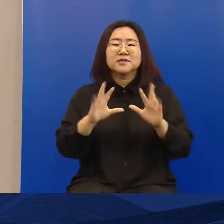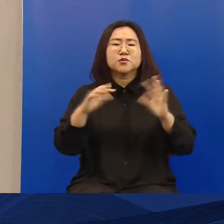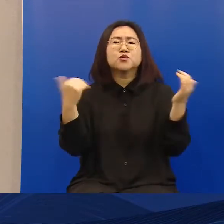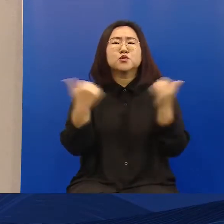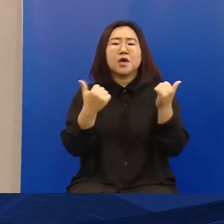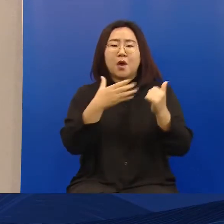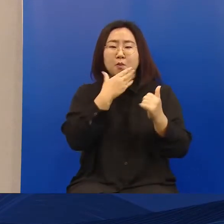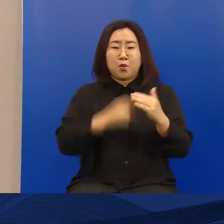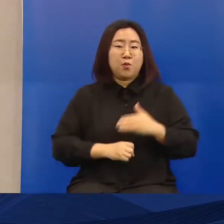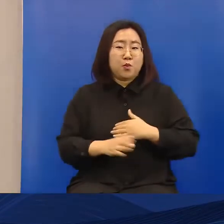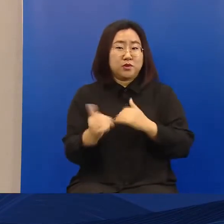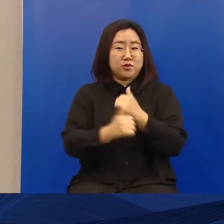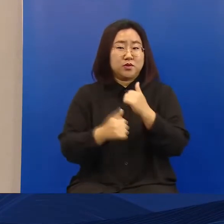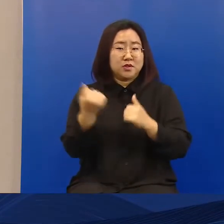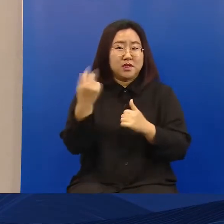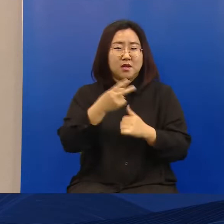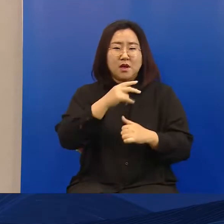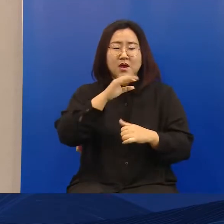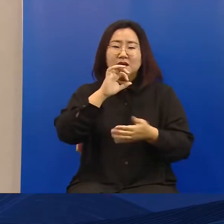국회 보건복지위원회 및